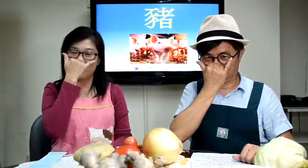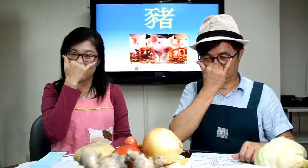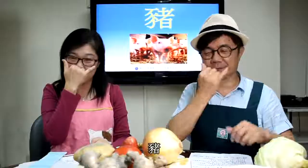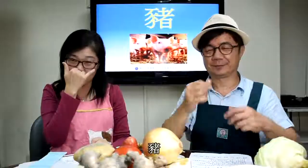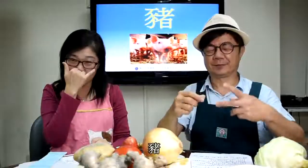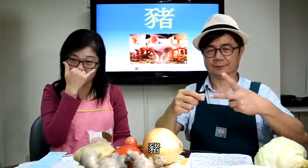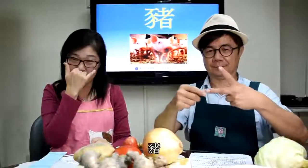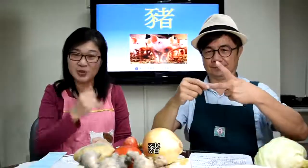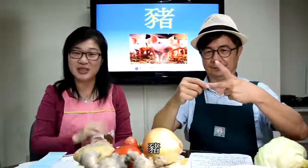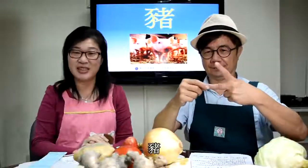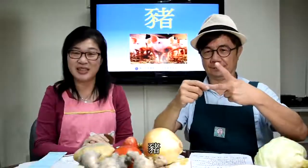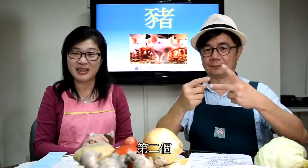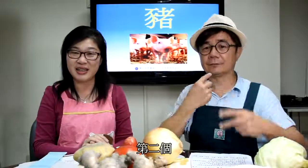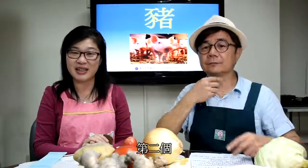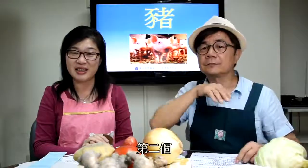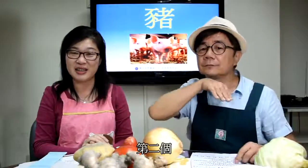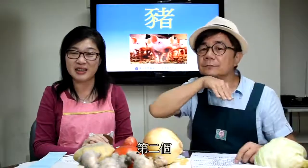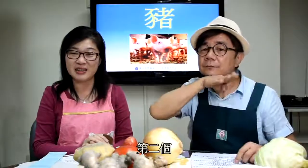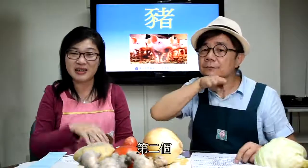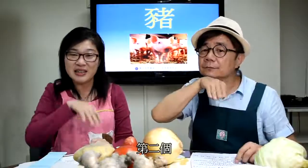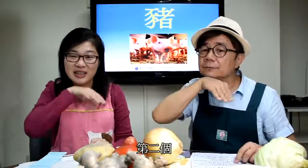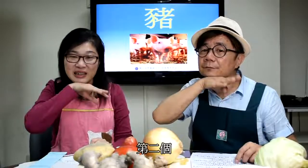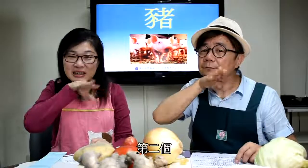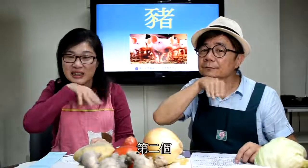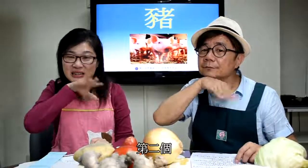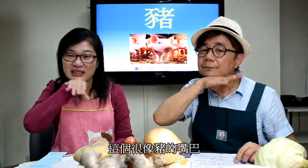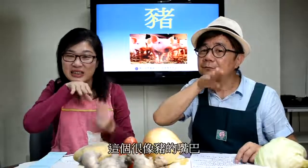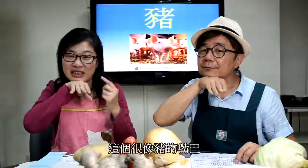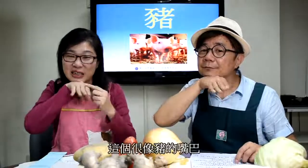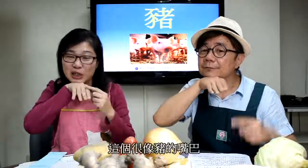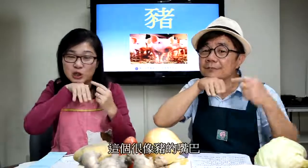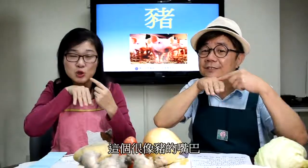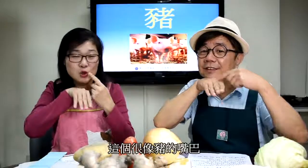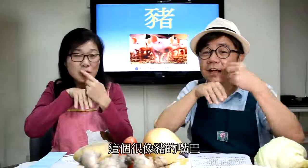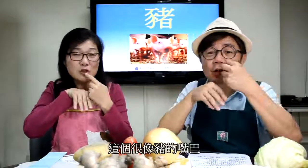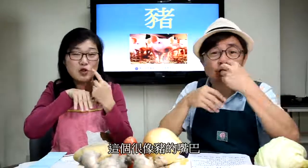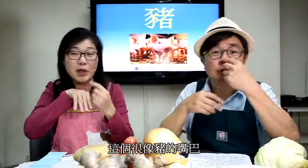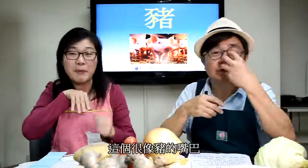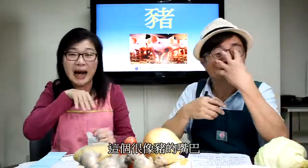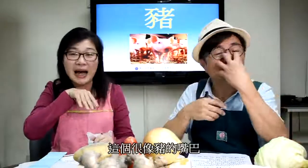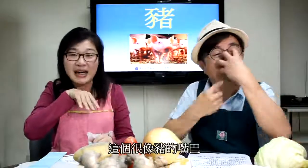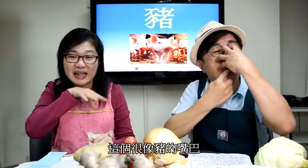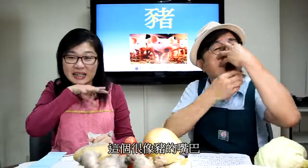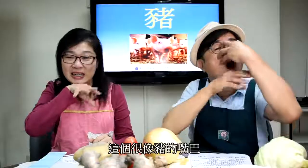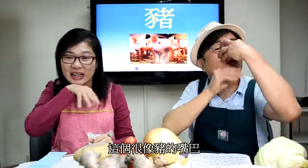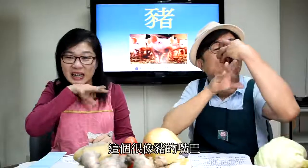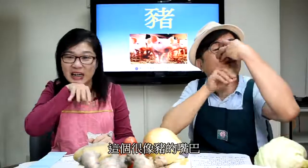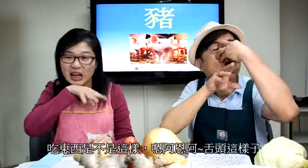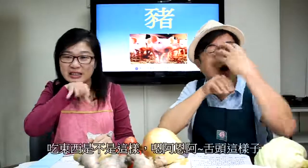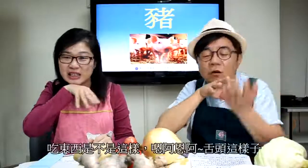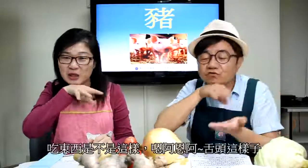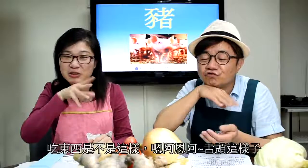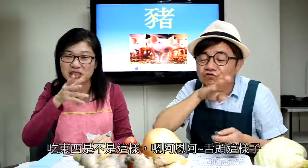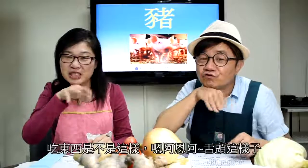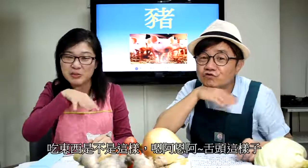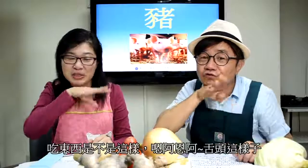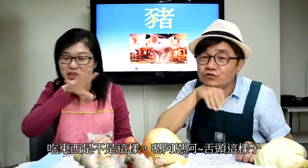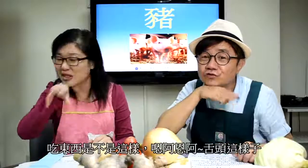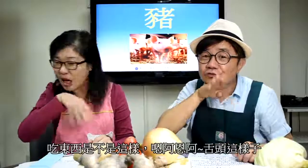猪。第二个，这个很像猪的嘴巴，哎，吃东西是不是这